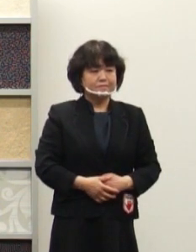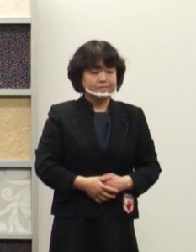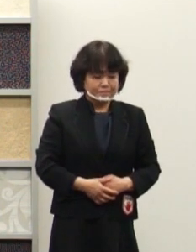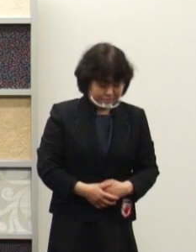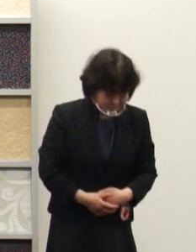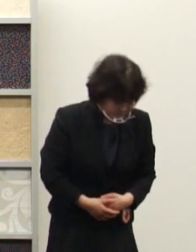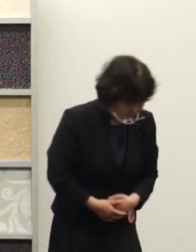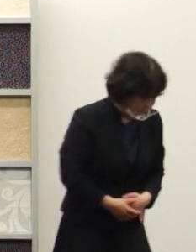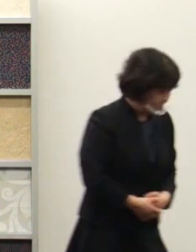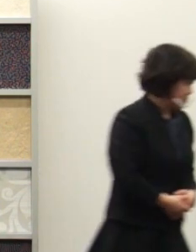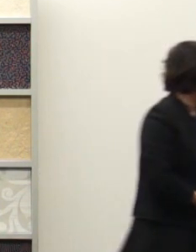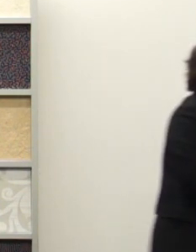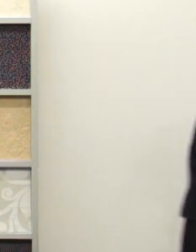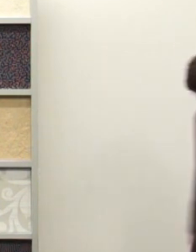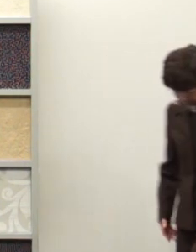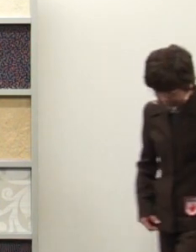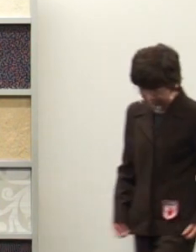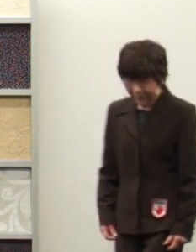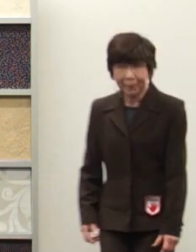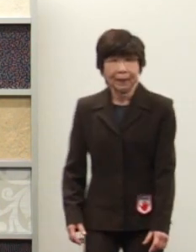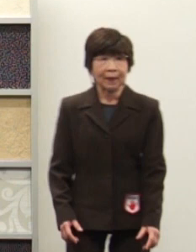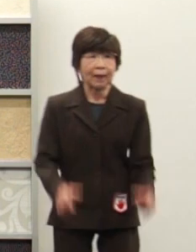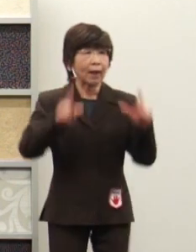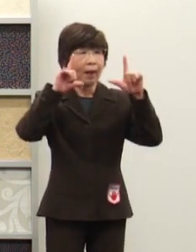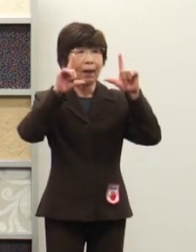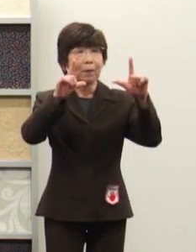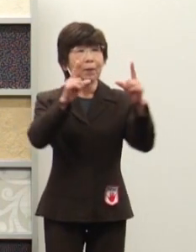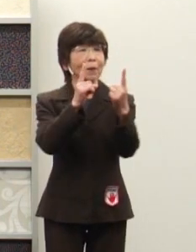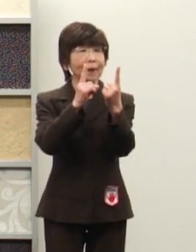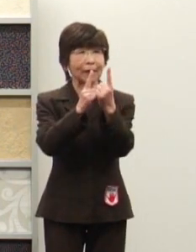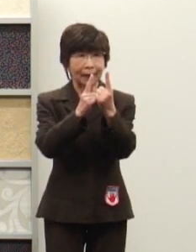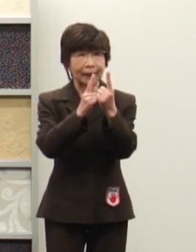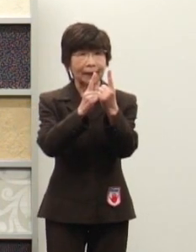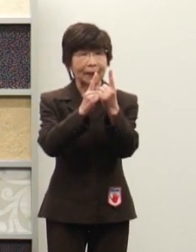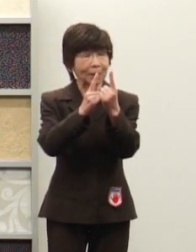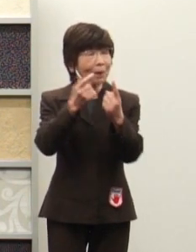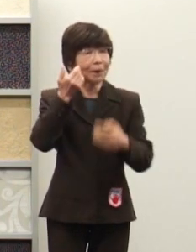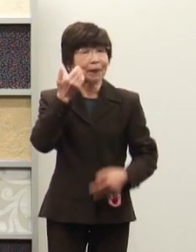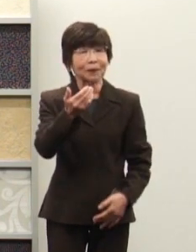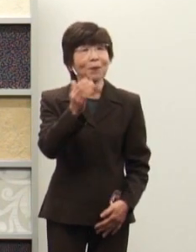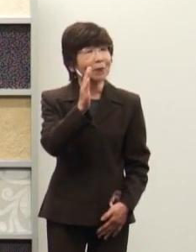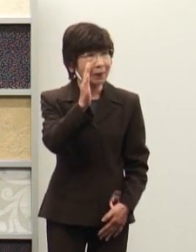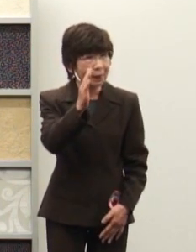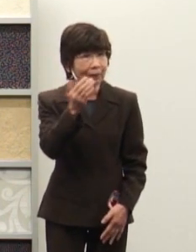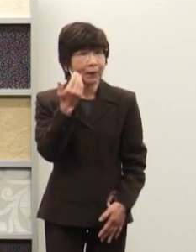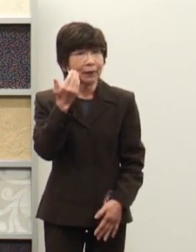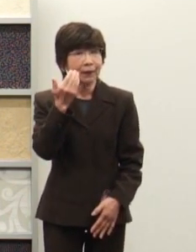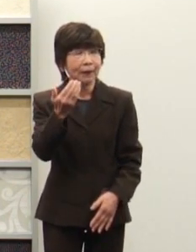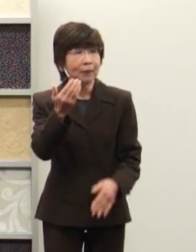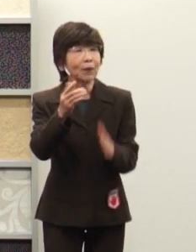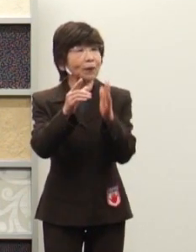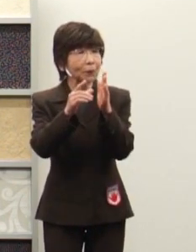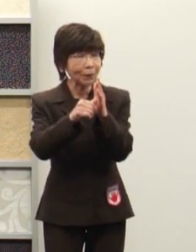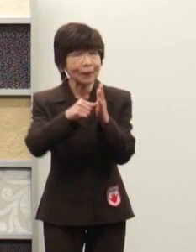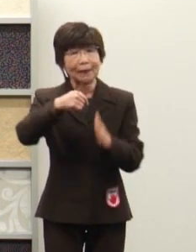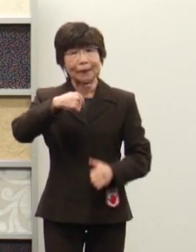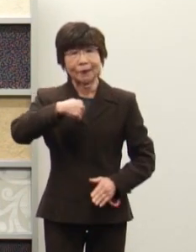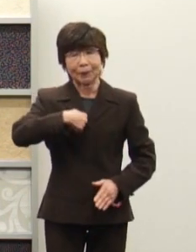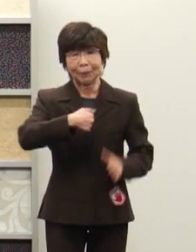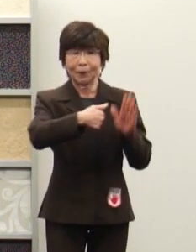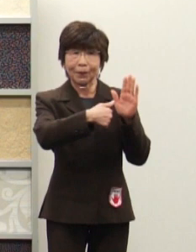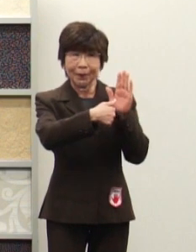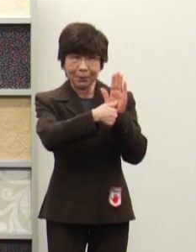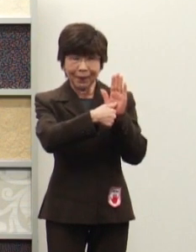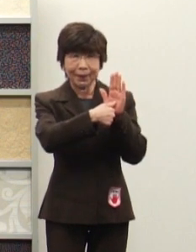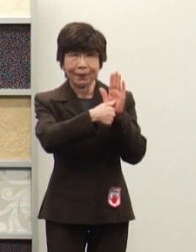それではただいまの発表事項についてご質問をお受けいたします。質問がある記者の方は挙手の上、はじめに所属氏名を名乗ってから質問をお願いい